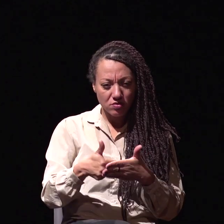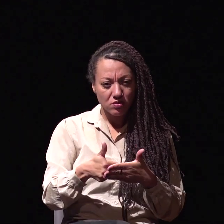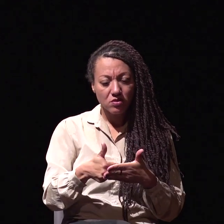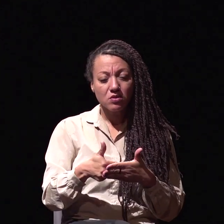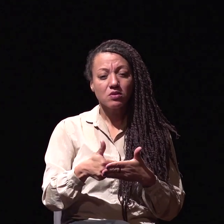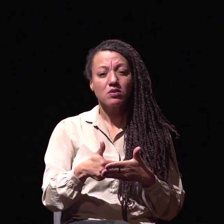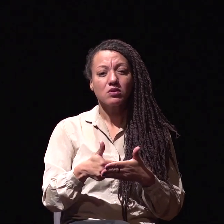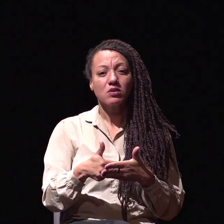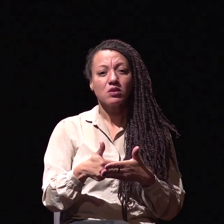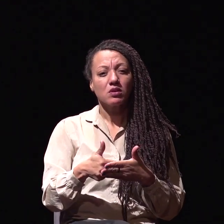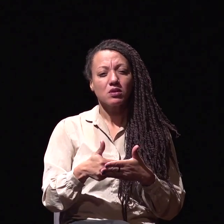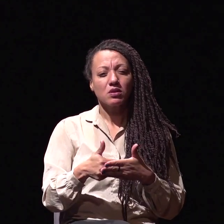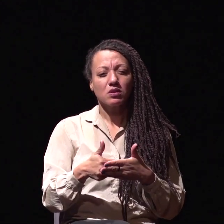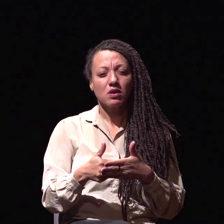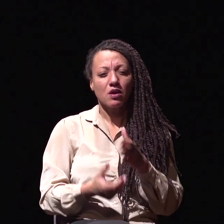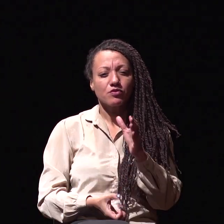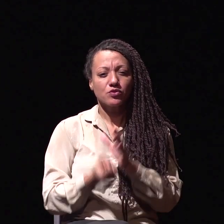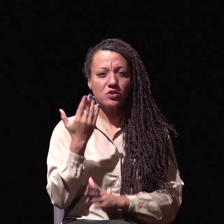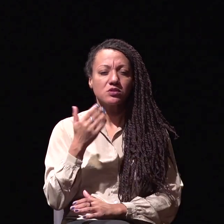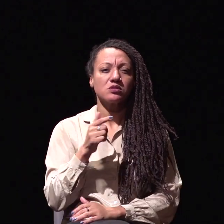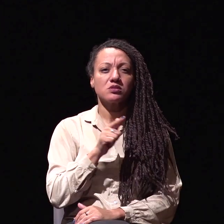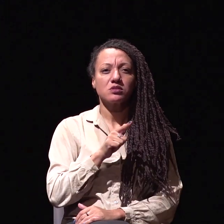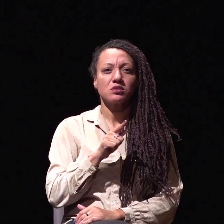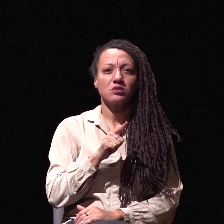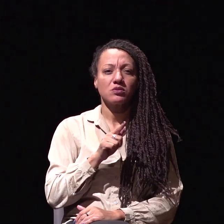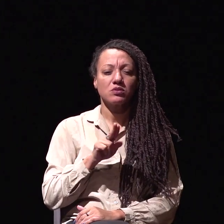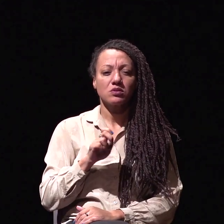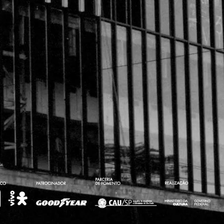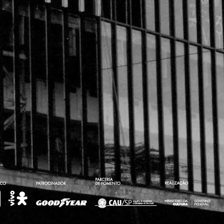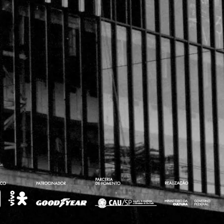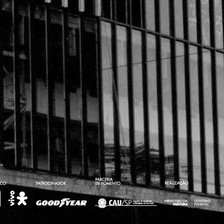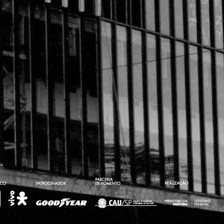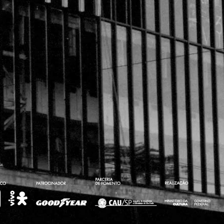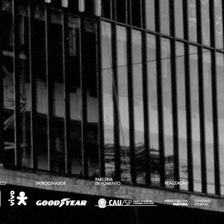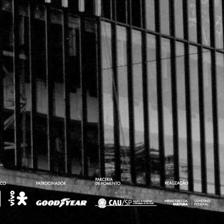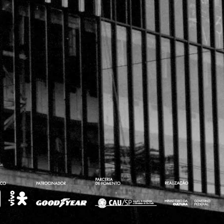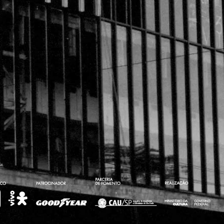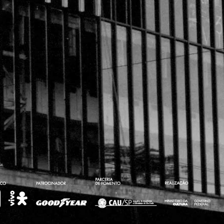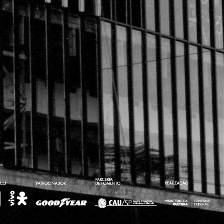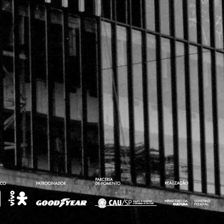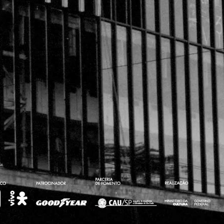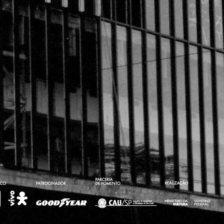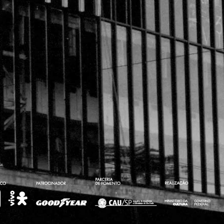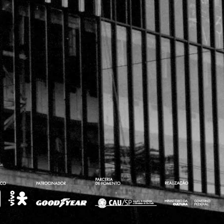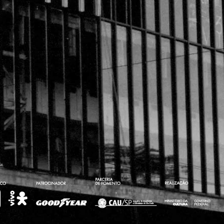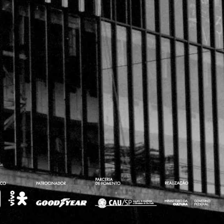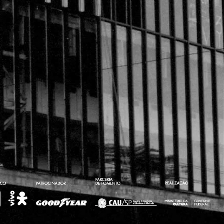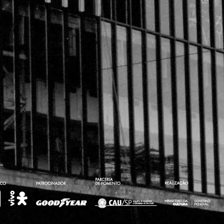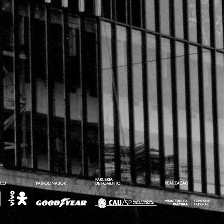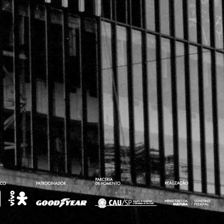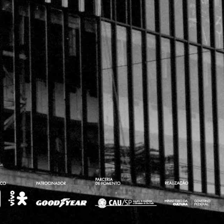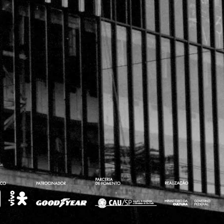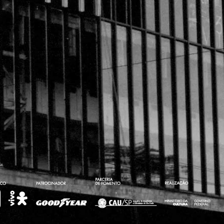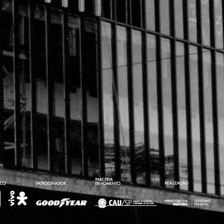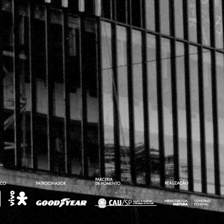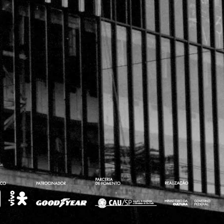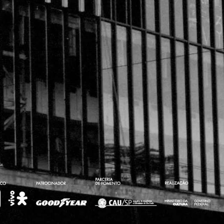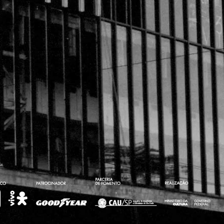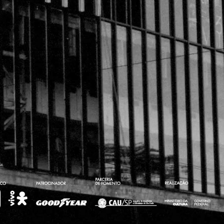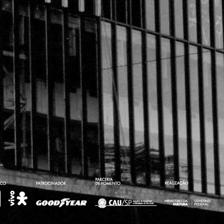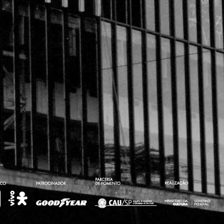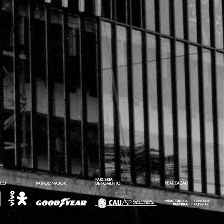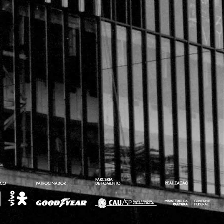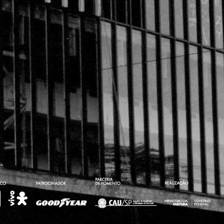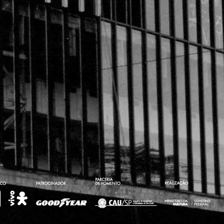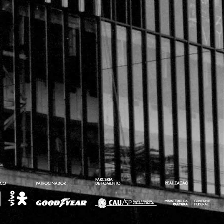que anualmente a Fundação Goethe concede bolsas para estudos de preservação de diferentes edifícios modernos no